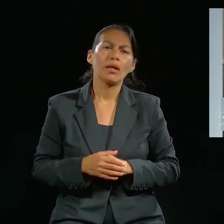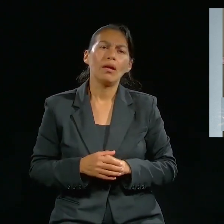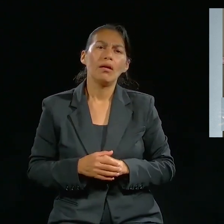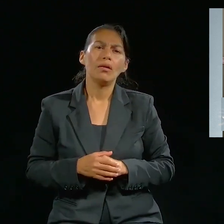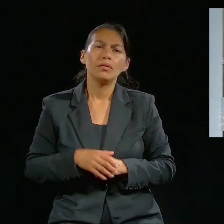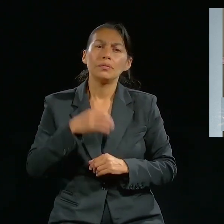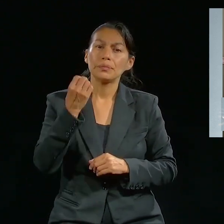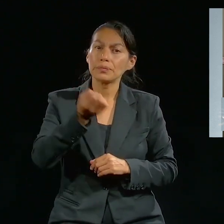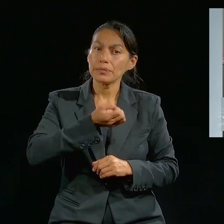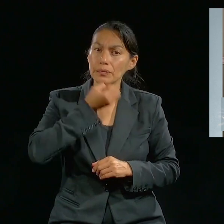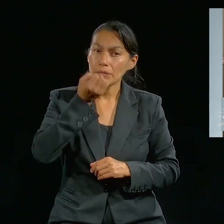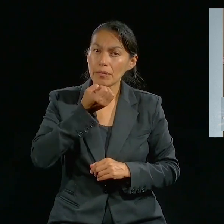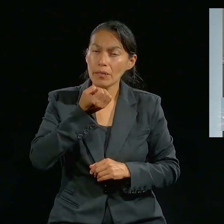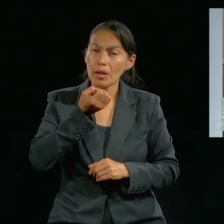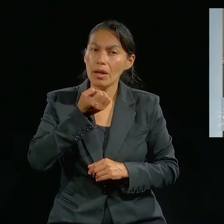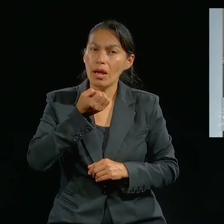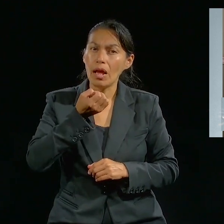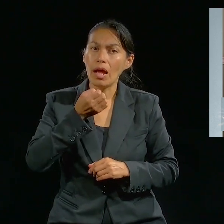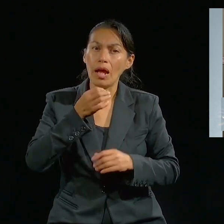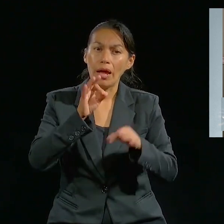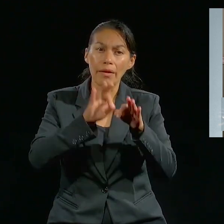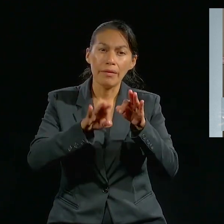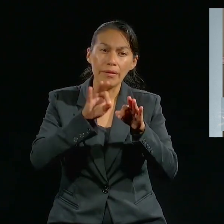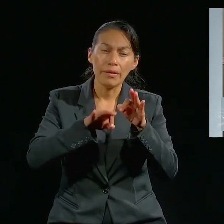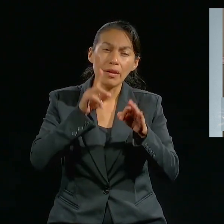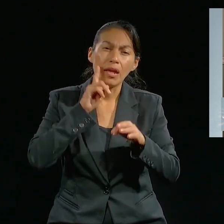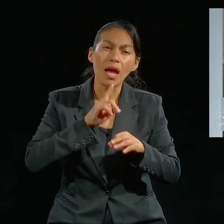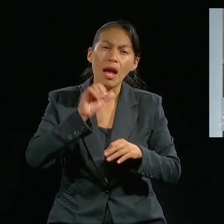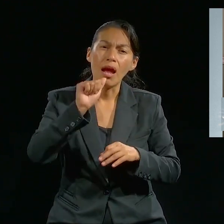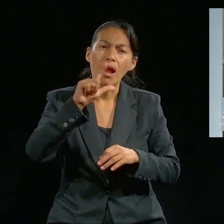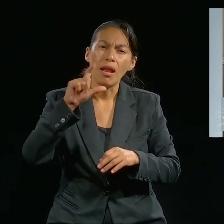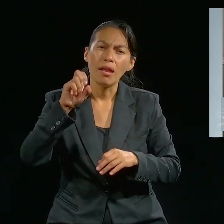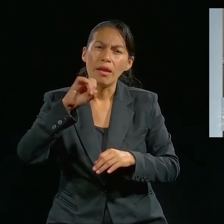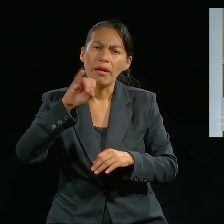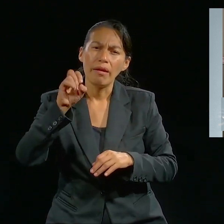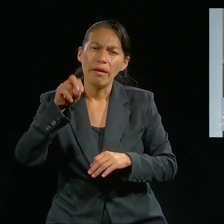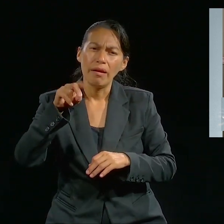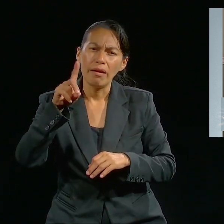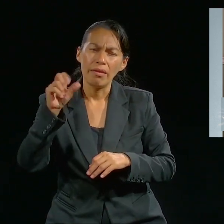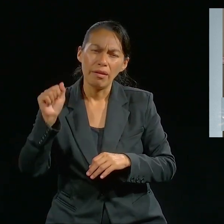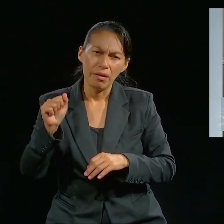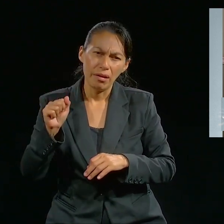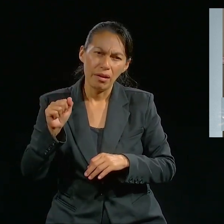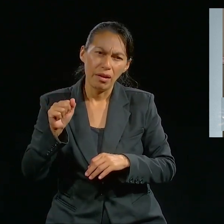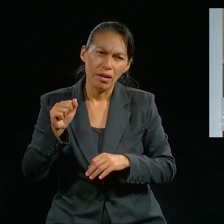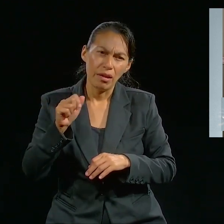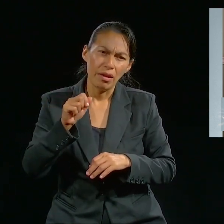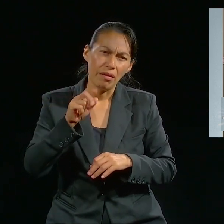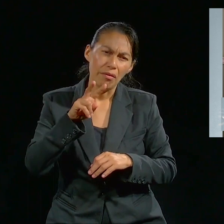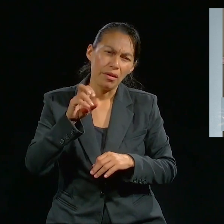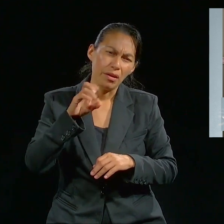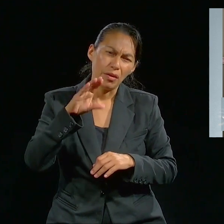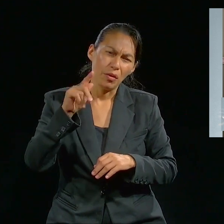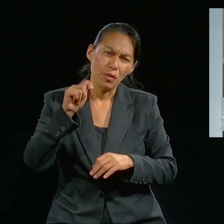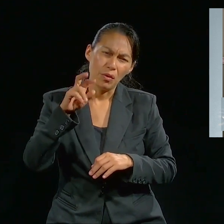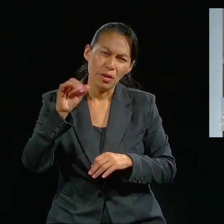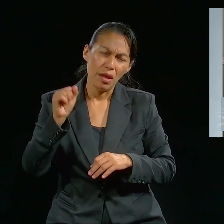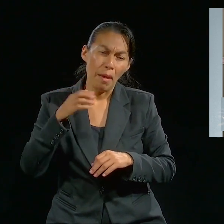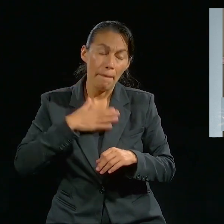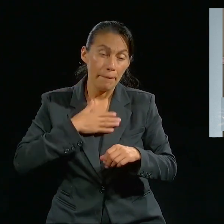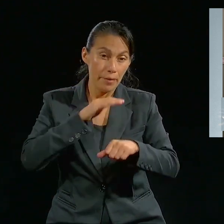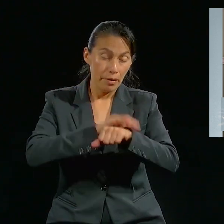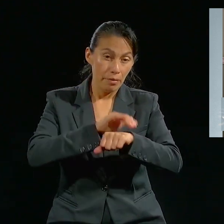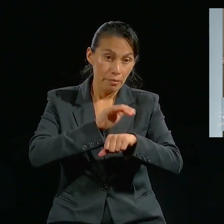oremos por la tía Alejandra y la prima Virginia de mi amigo Octavio Orozco también nos pidió